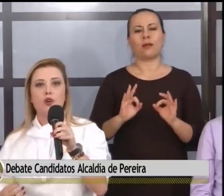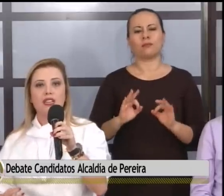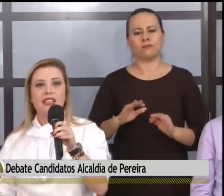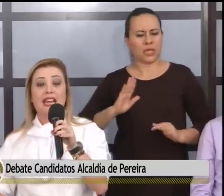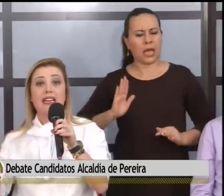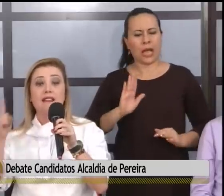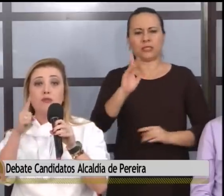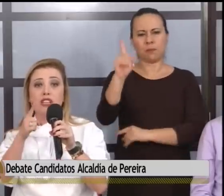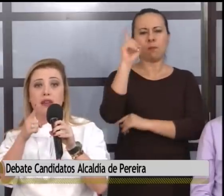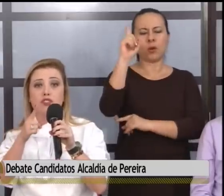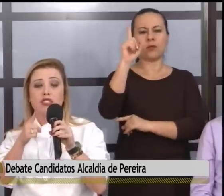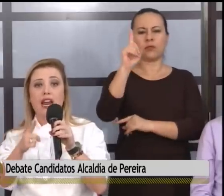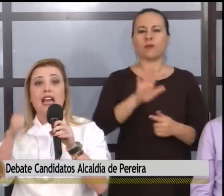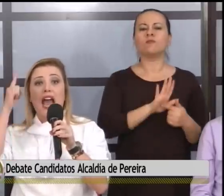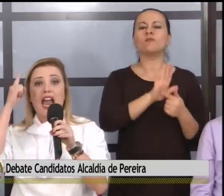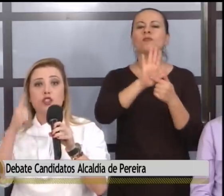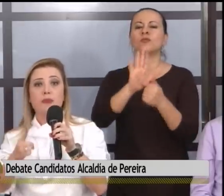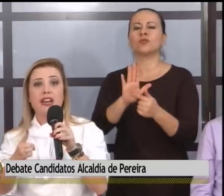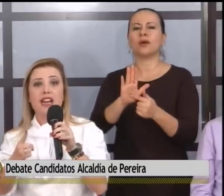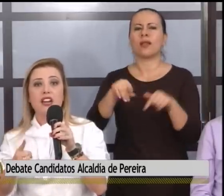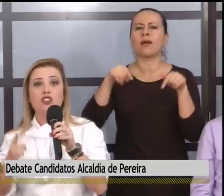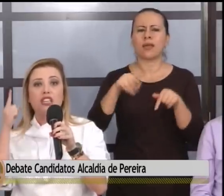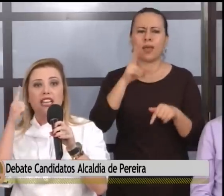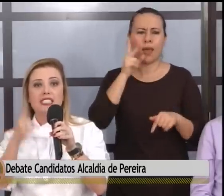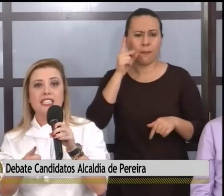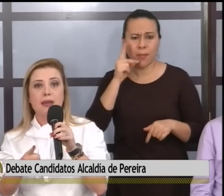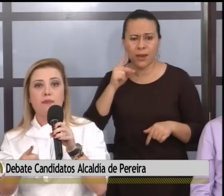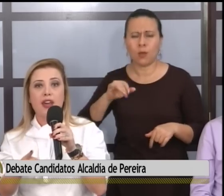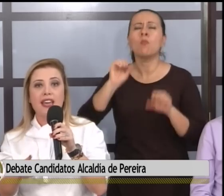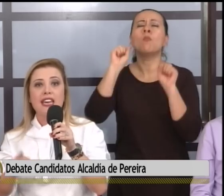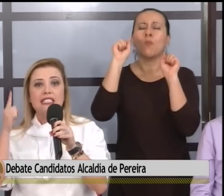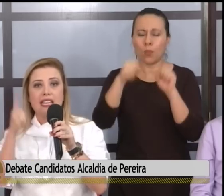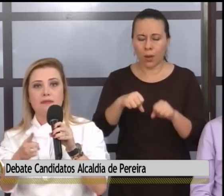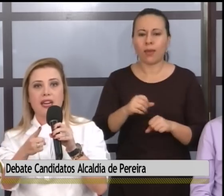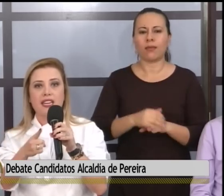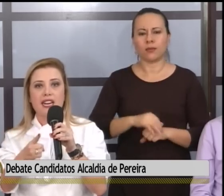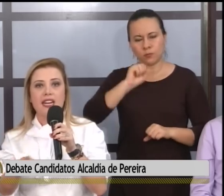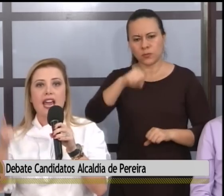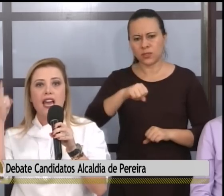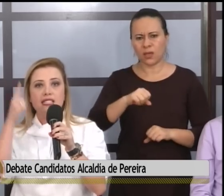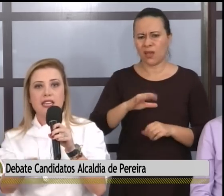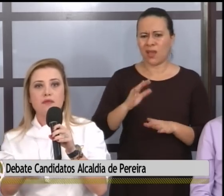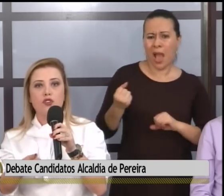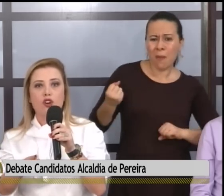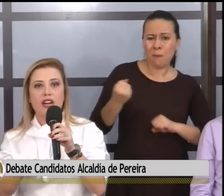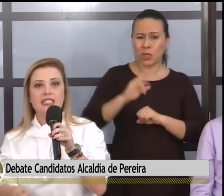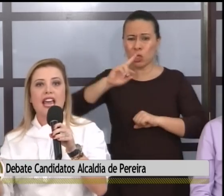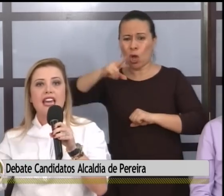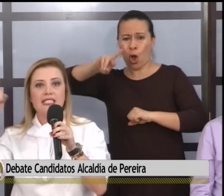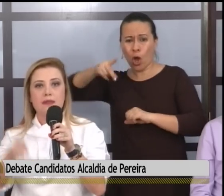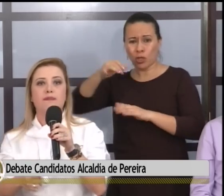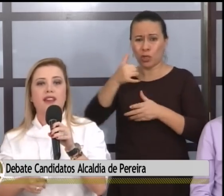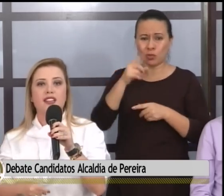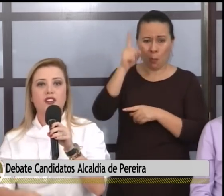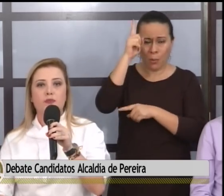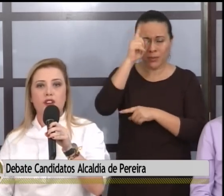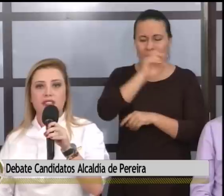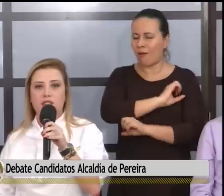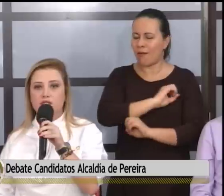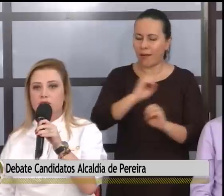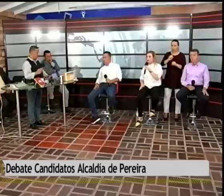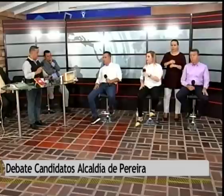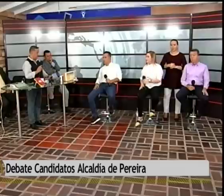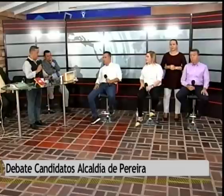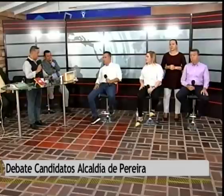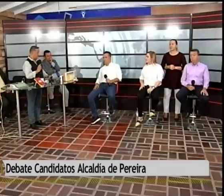es la política. Y le vamos a demostrar a los pereiranos que sí se puede, sin maquinaria, sin burocracia y sin padrinos